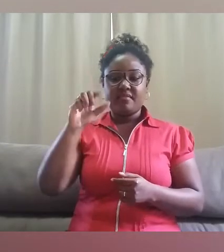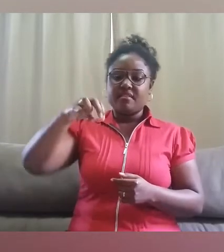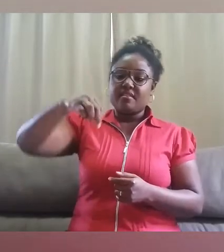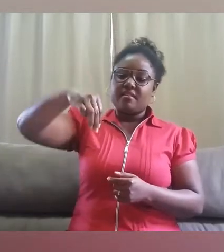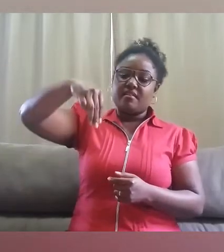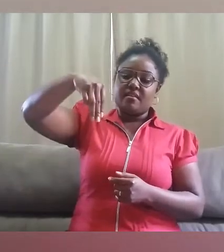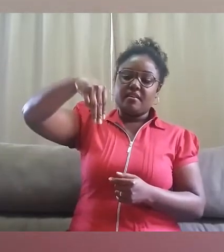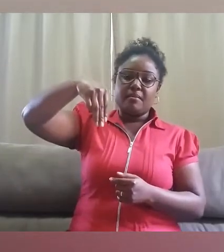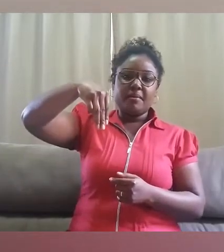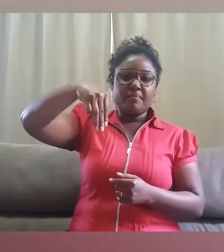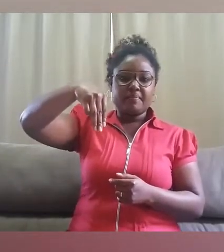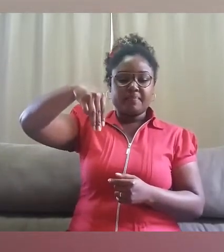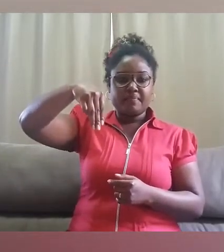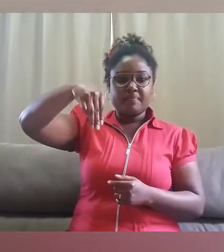M M